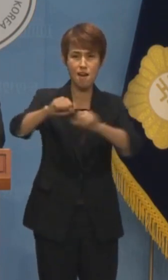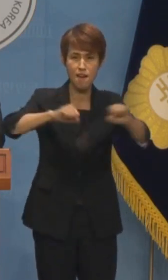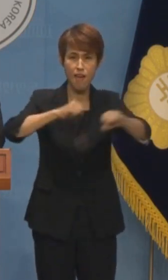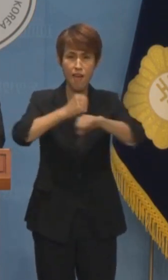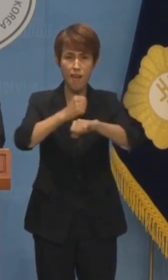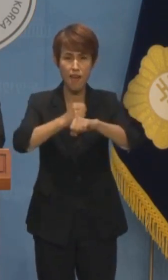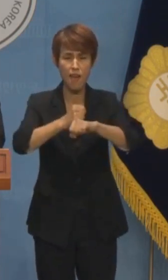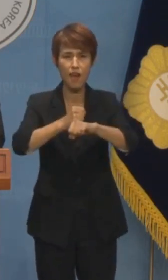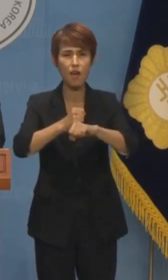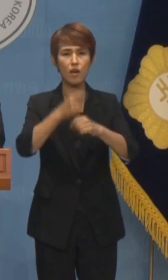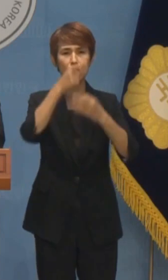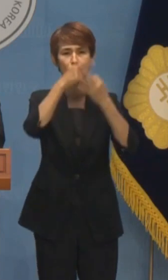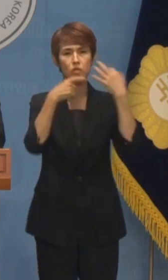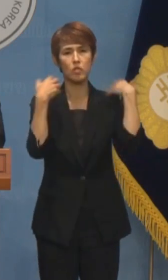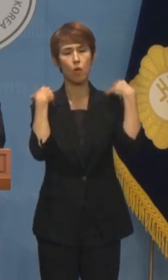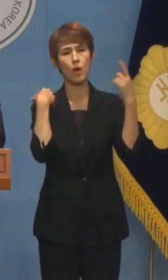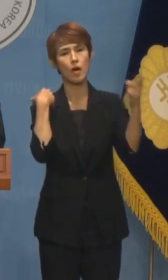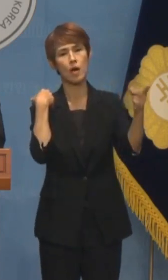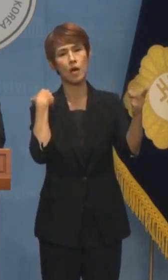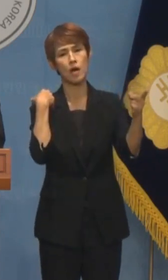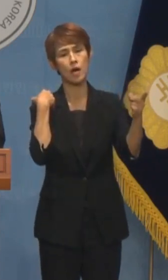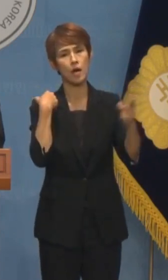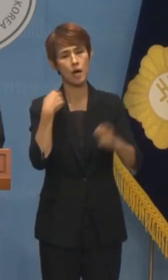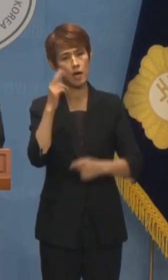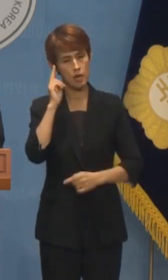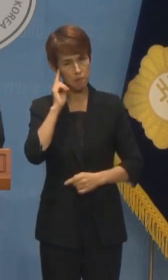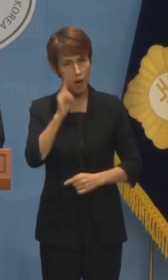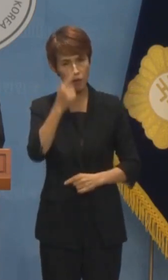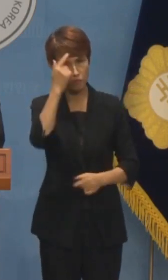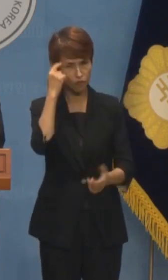동원하겠다는 윤석열 정권의 심산이 놀랍습니다.